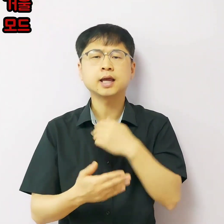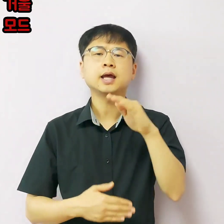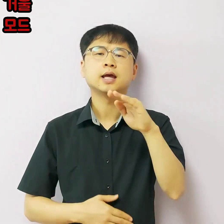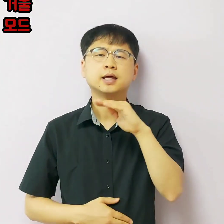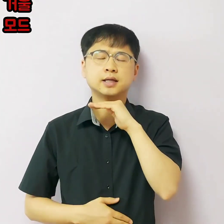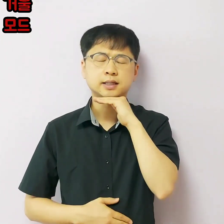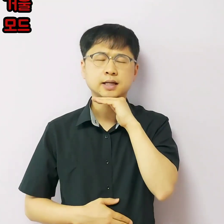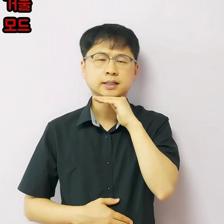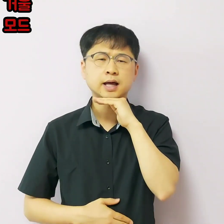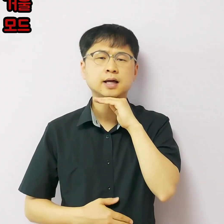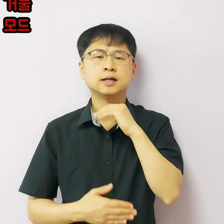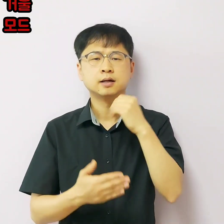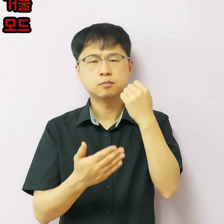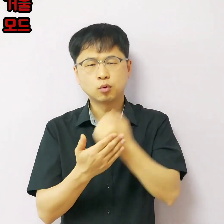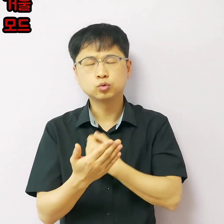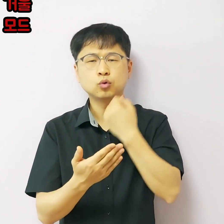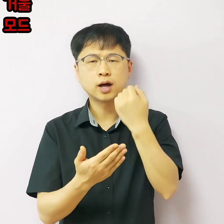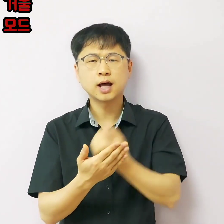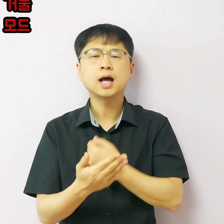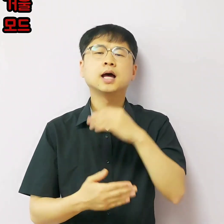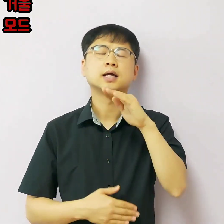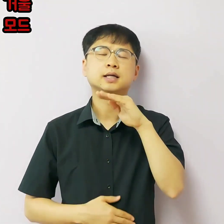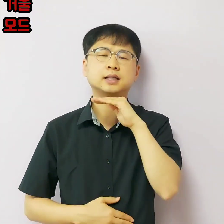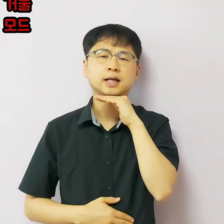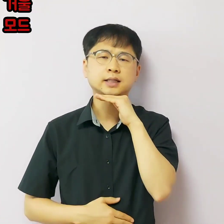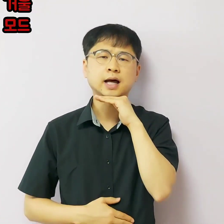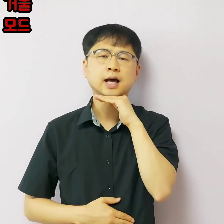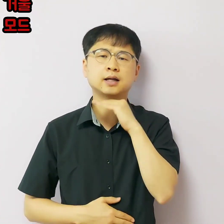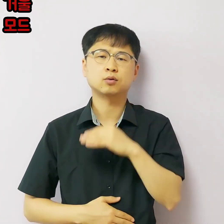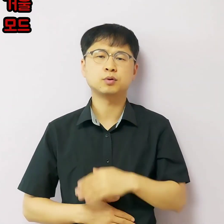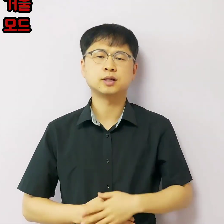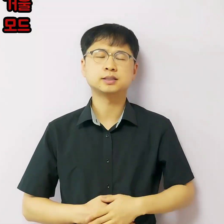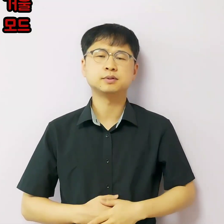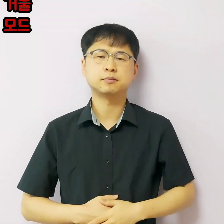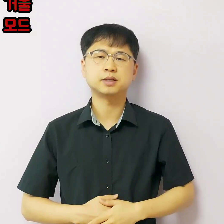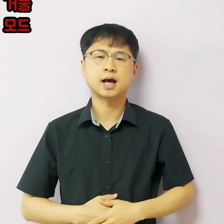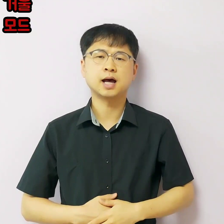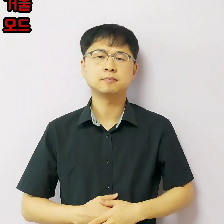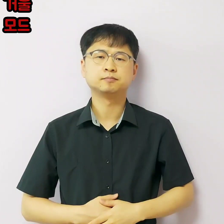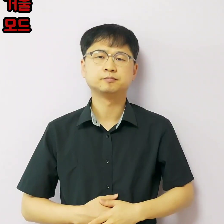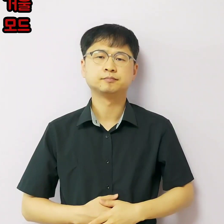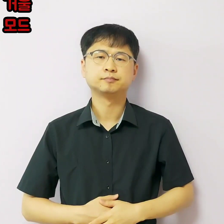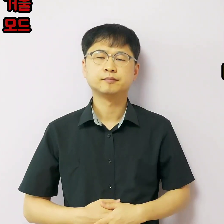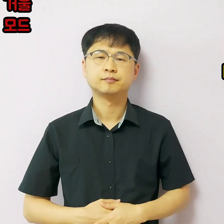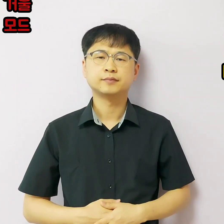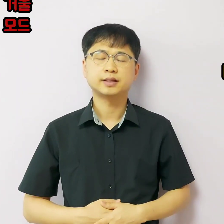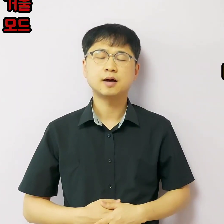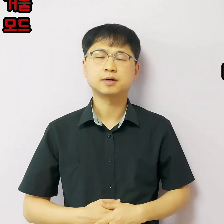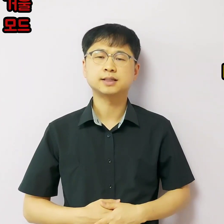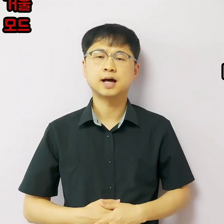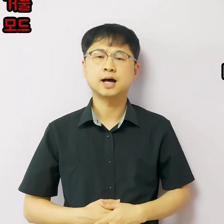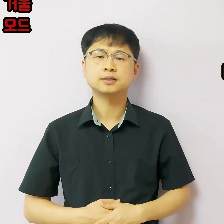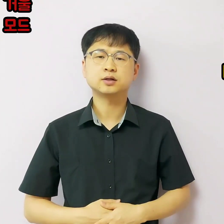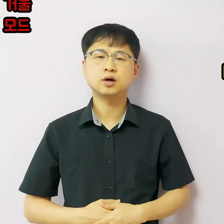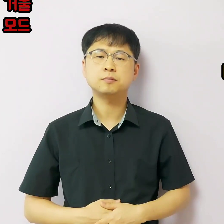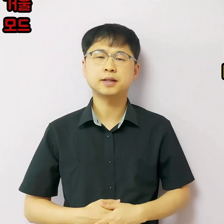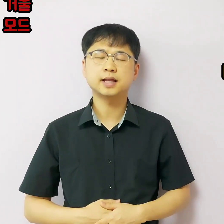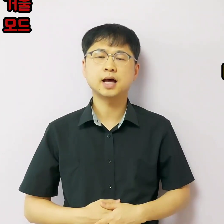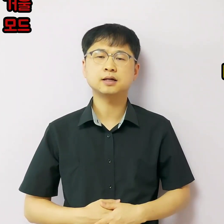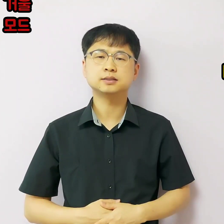애타게 기다리다, 목 놓아 기다리다 라고 표현하시면 됩니다. 네, 다음 가사 처음 만난